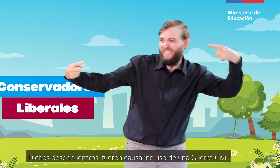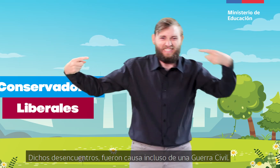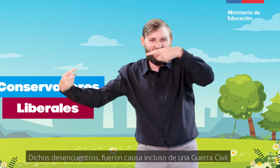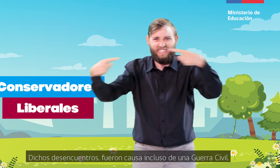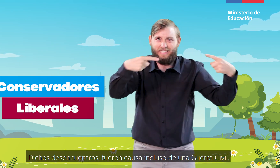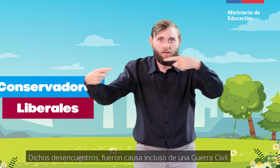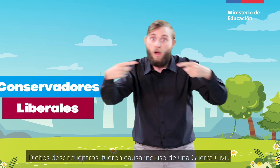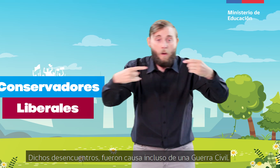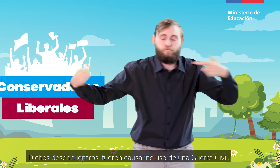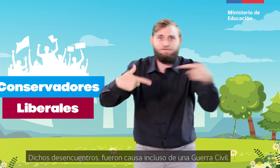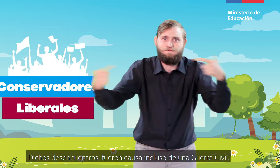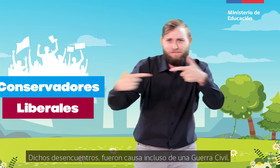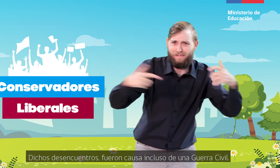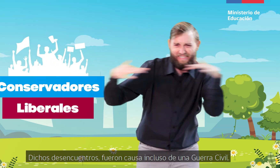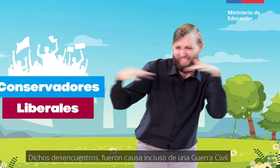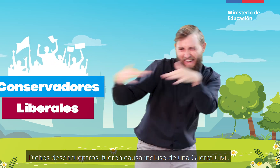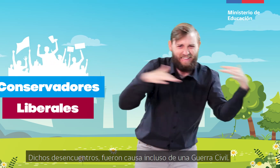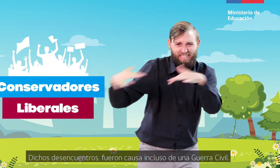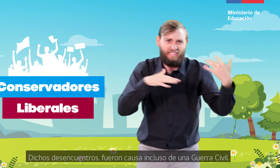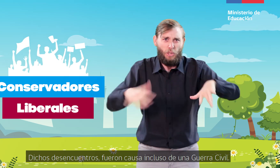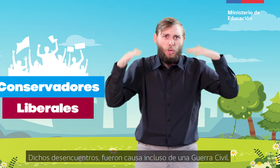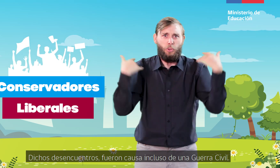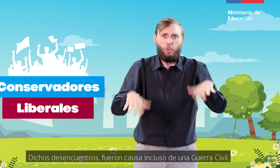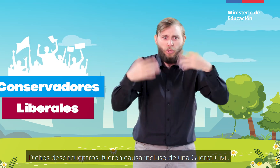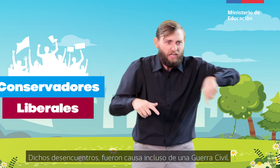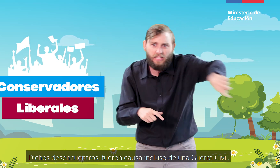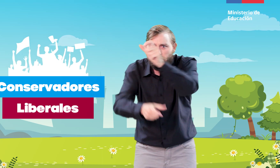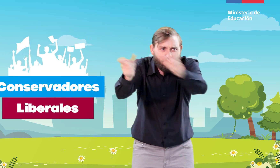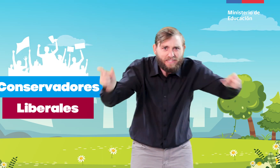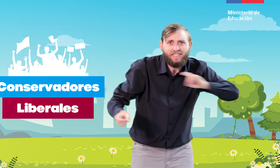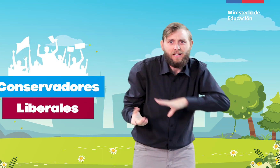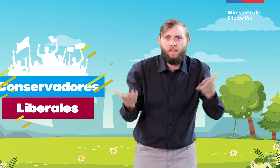Dichos desencuentros fueron causa incluso de una guerra civil.